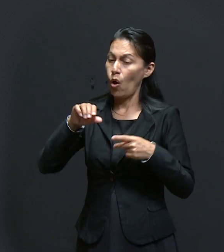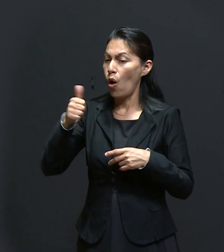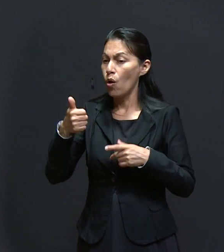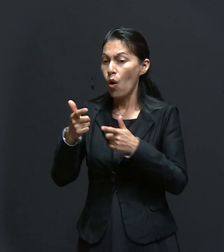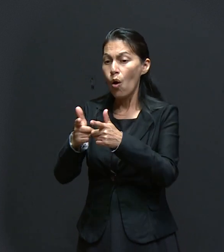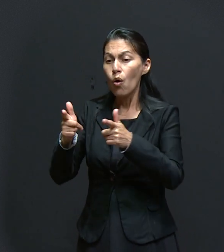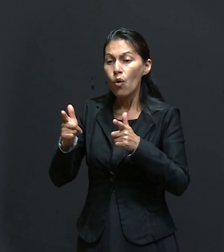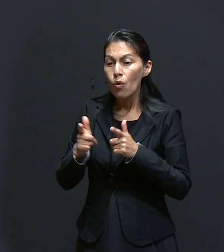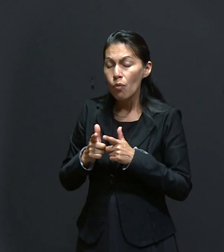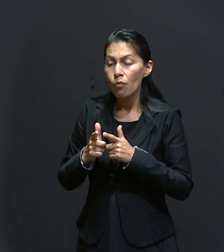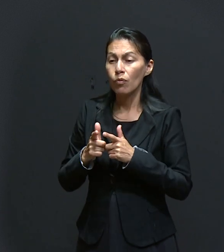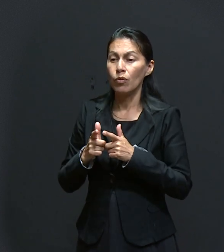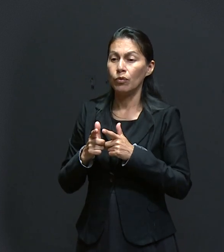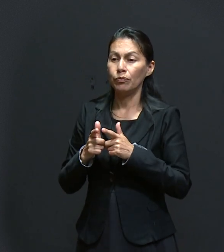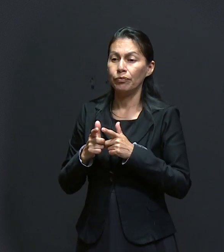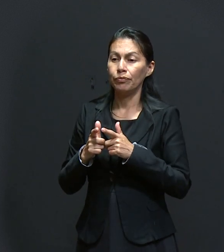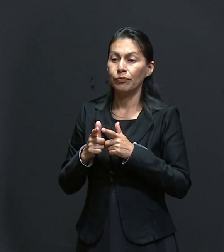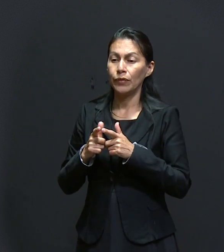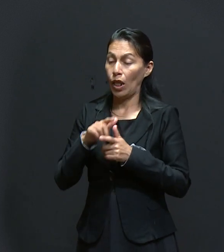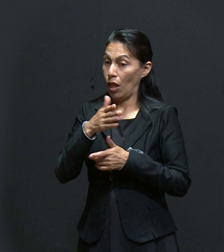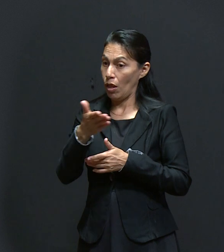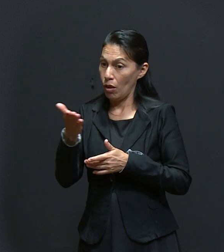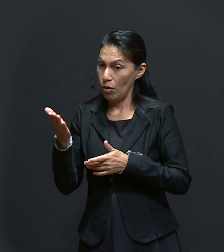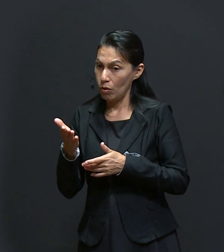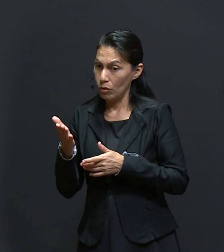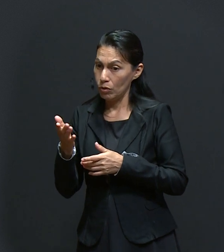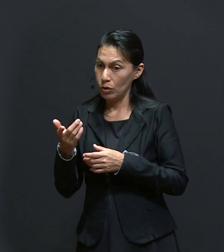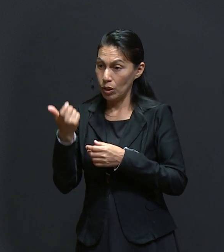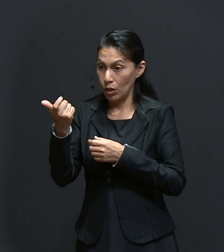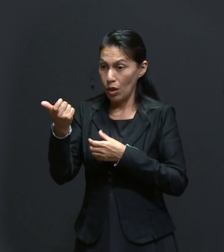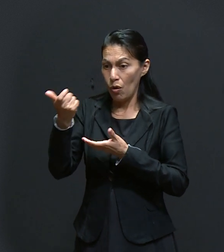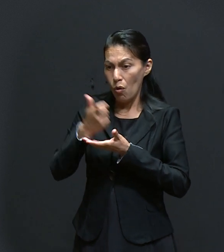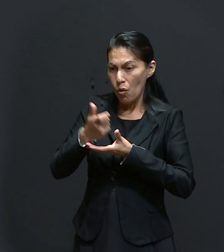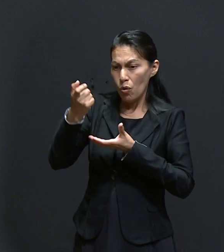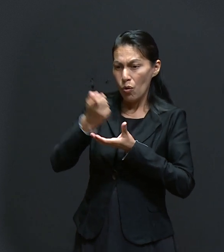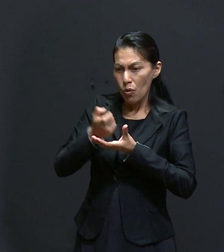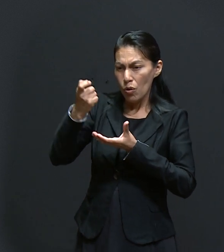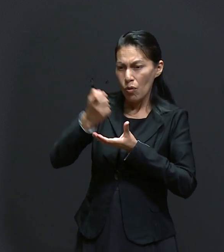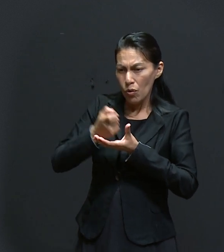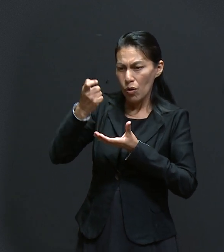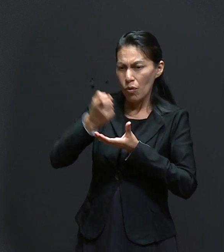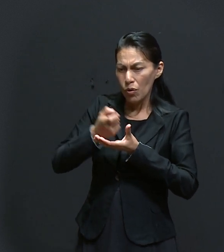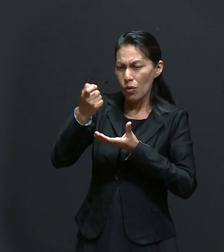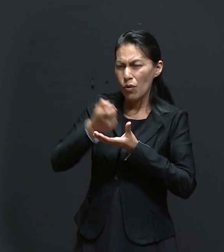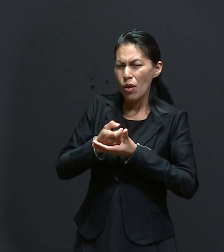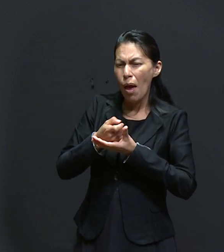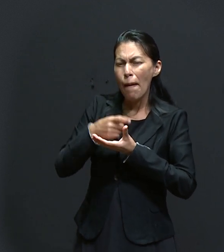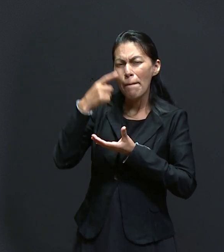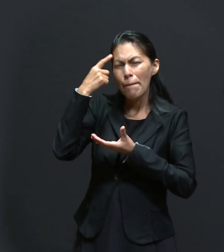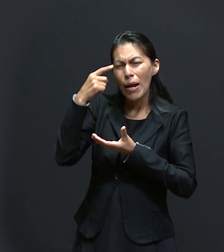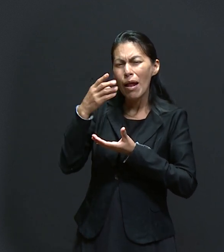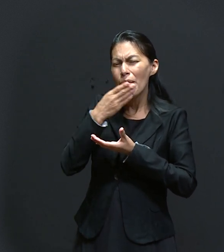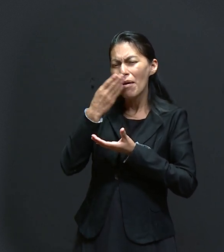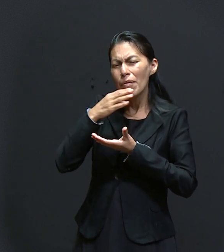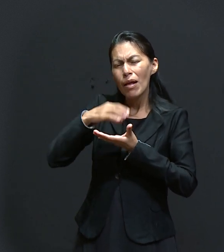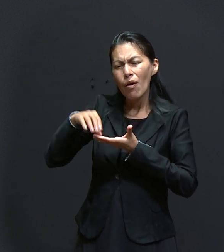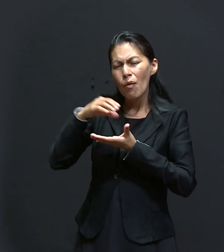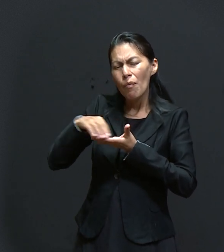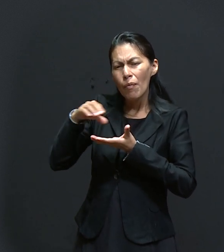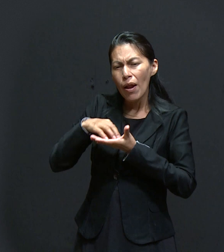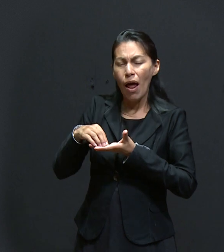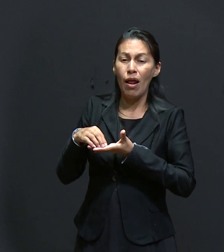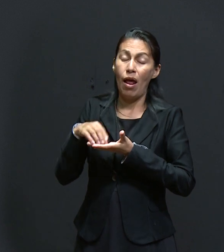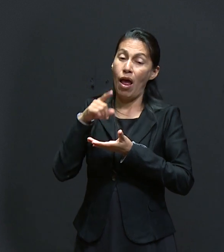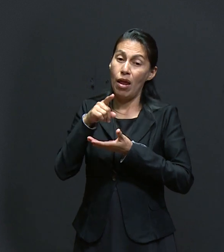iniciativa con este ministerio con liz y hay otro grupo otro equipo que está recaudando fondos para comprar biblias